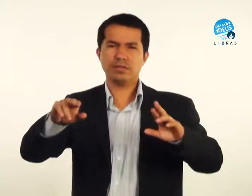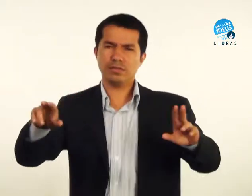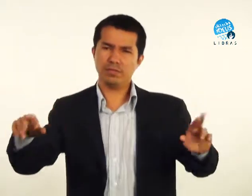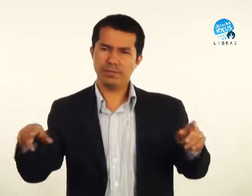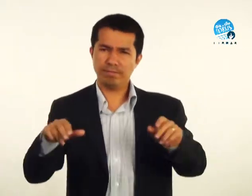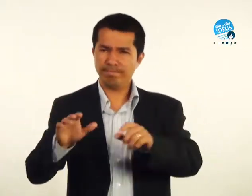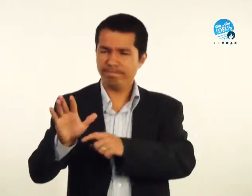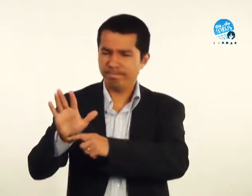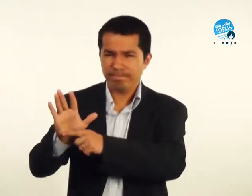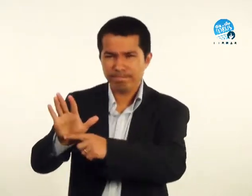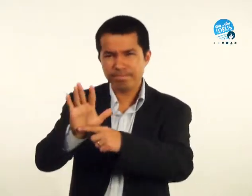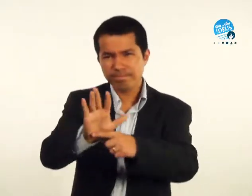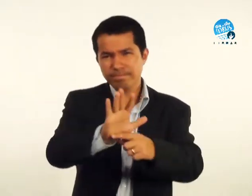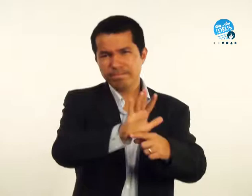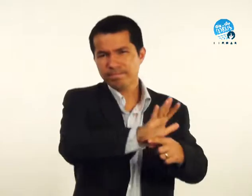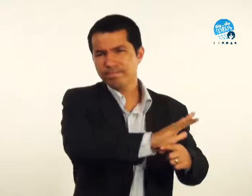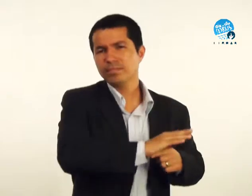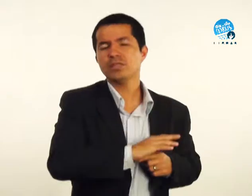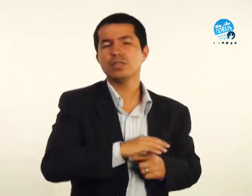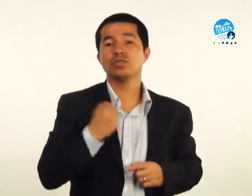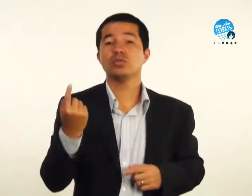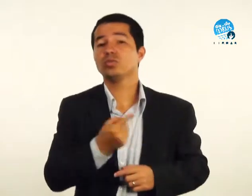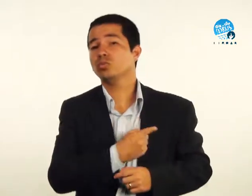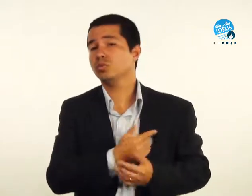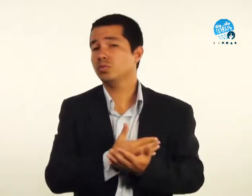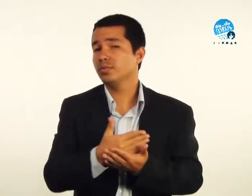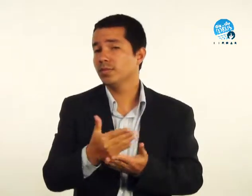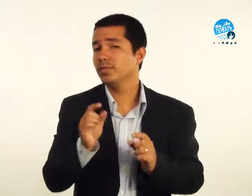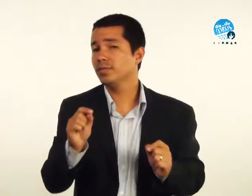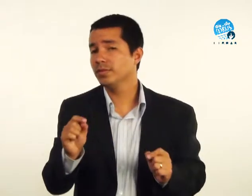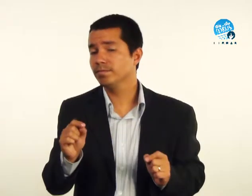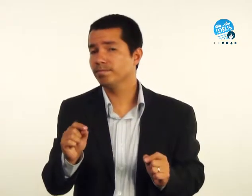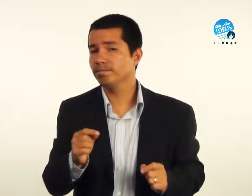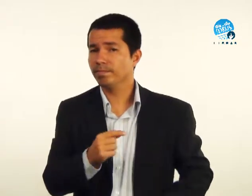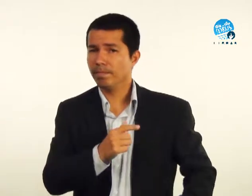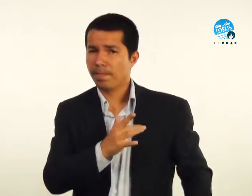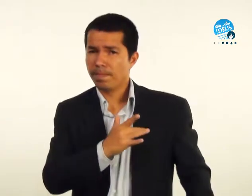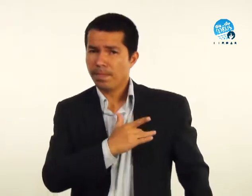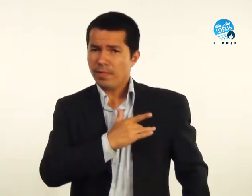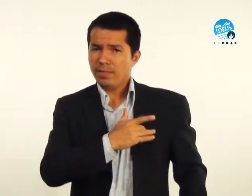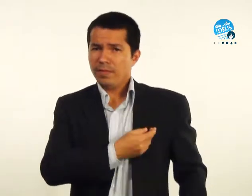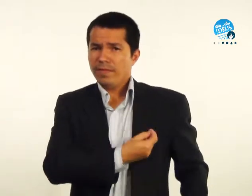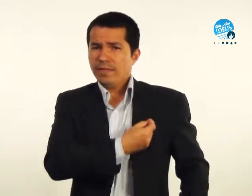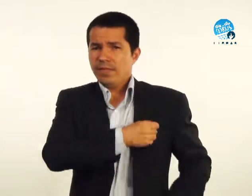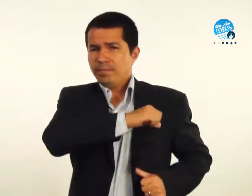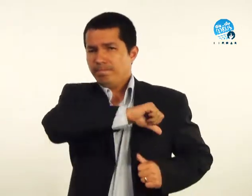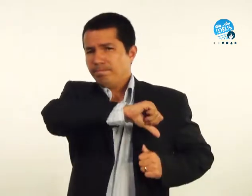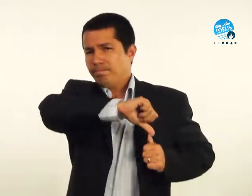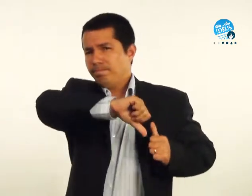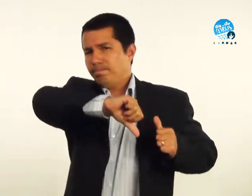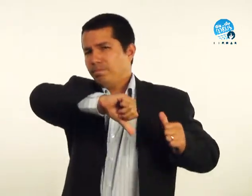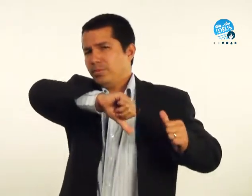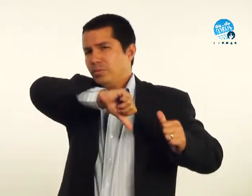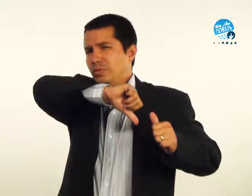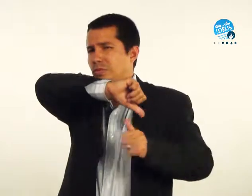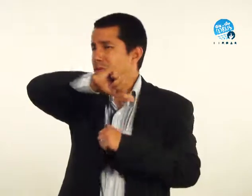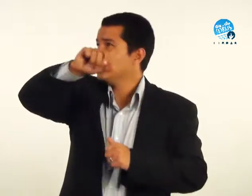no nosso conceito de ser. E a graça de Deus vai se transformando na medida